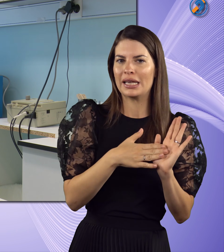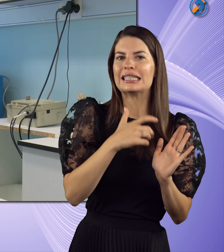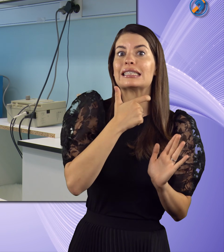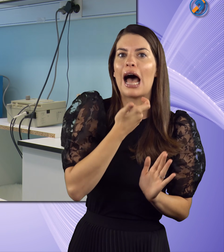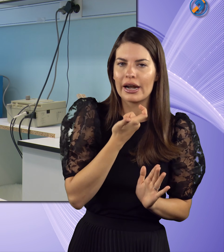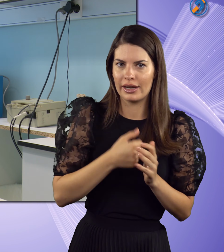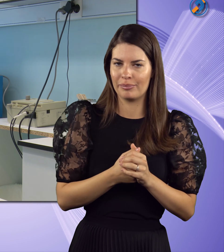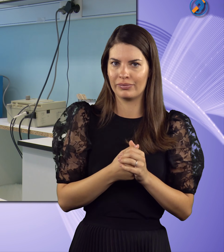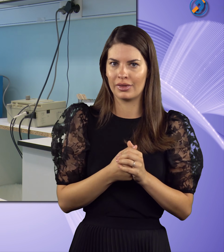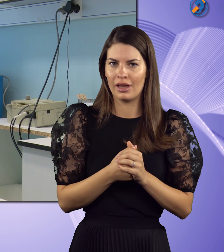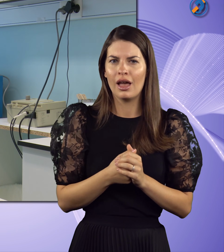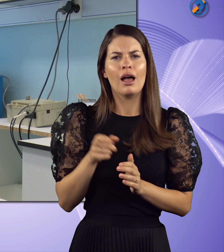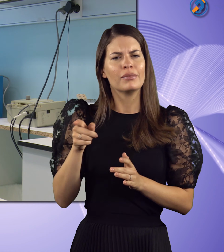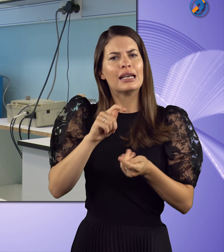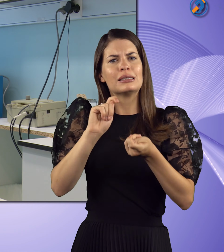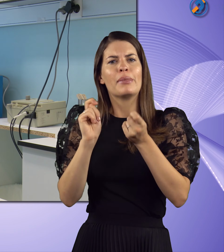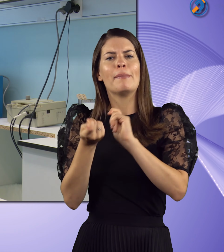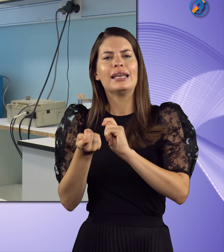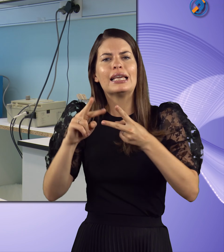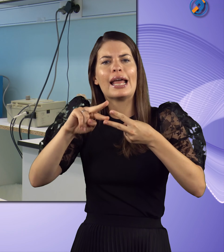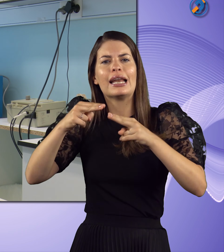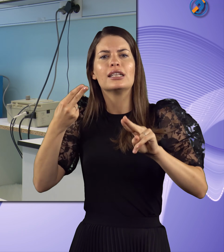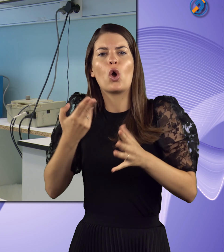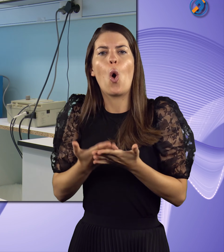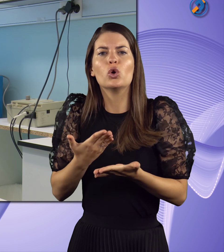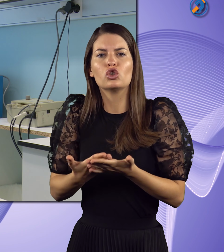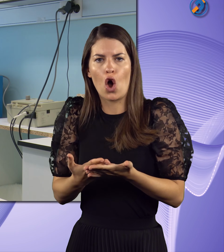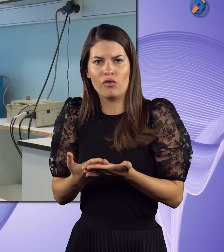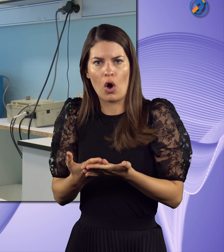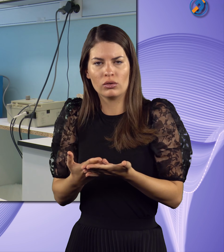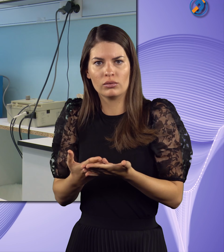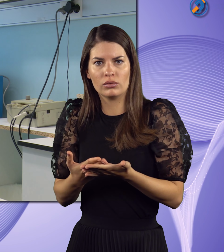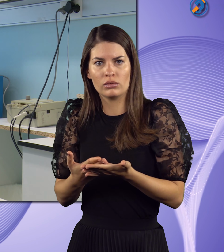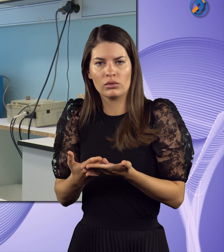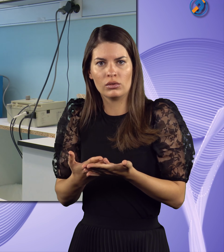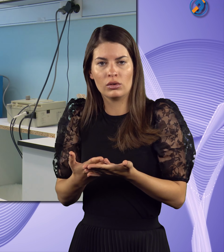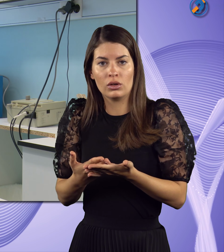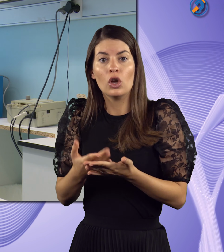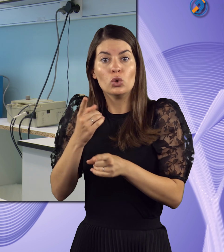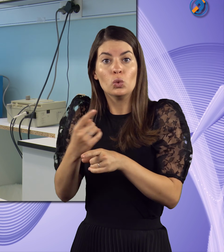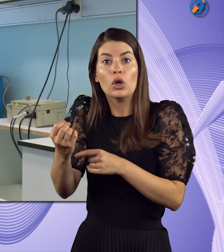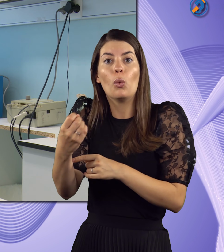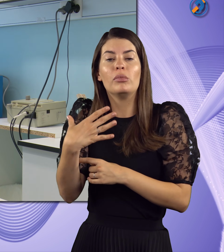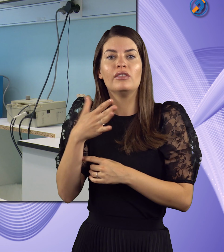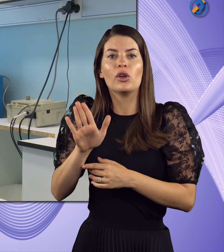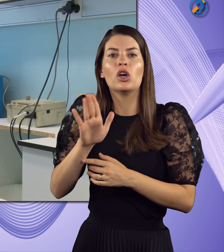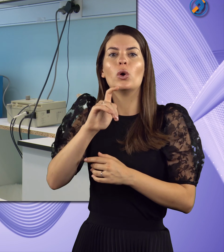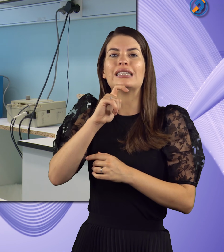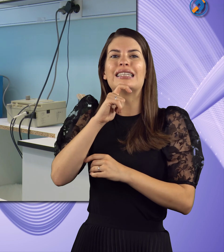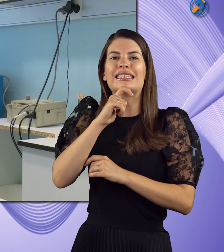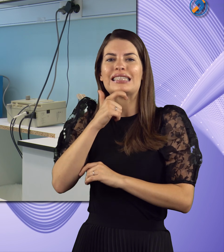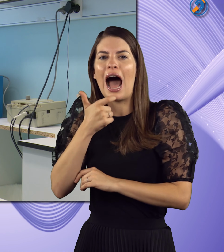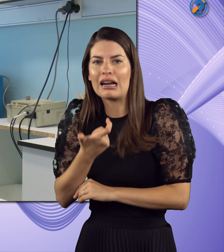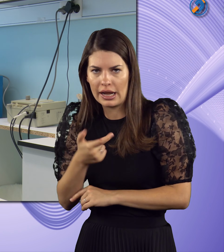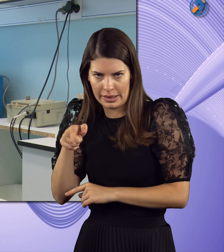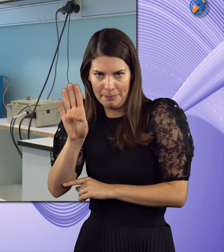pa v bistvu pomeni to, da UVB žarki delujejo bolj tako, da spremenijo genetsko zasnovo teh celic v vrhnjici, tudi malce vplivajo na